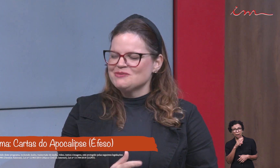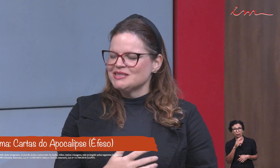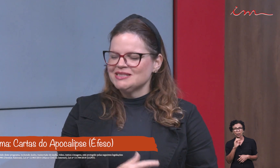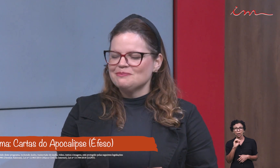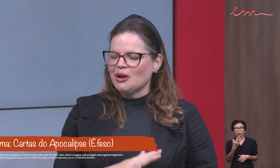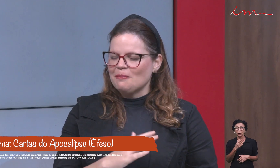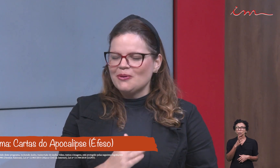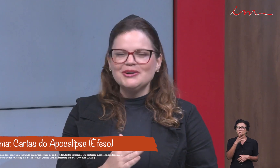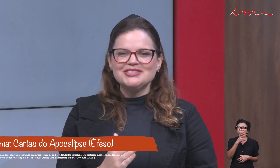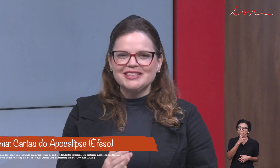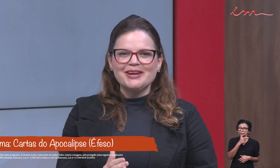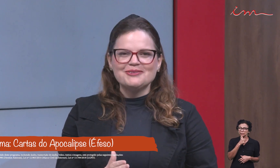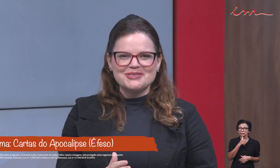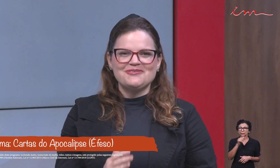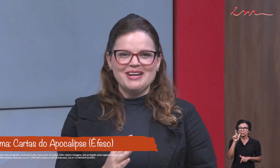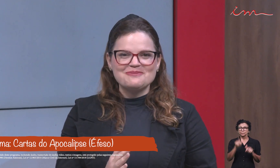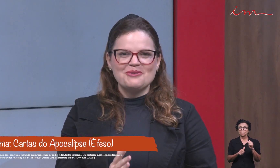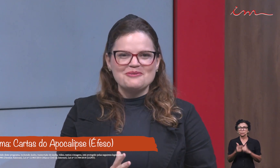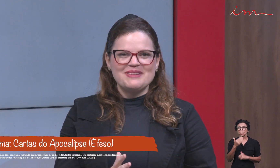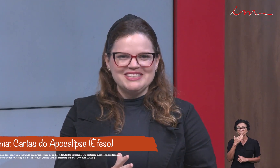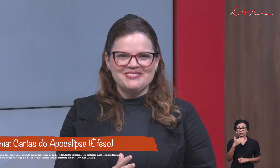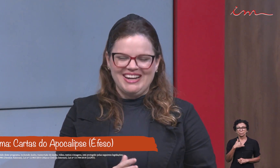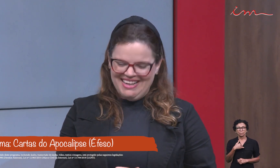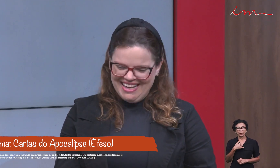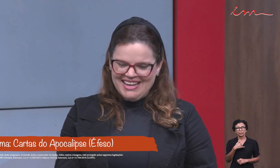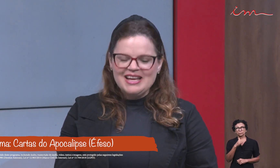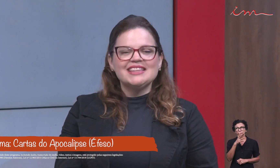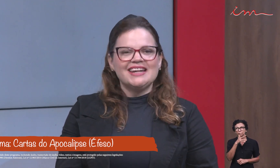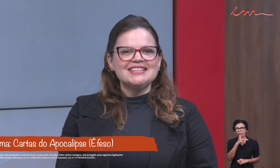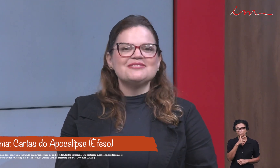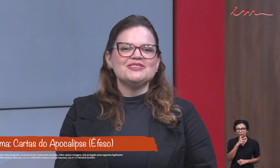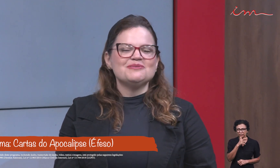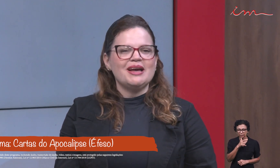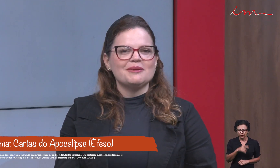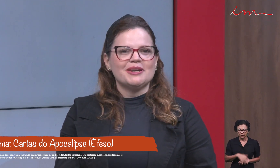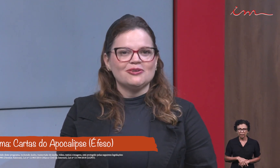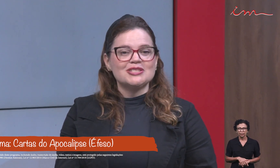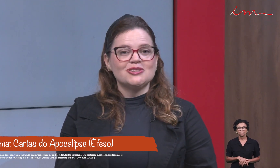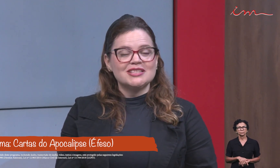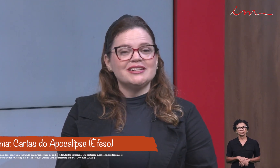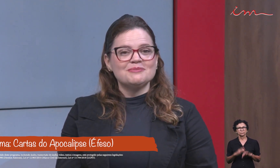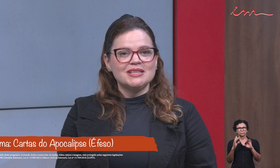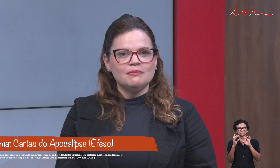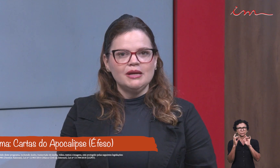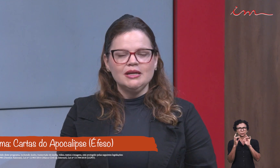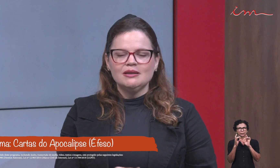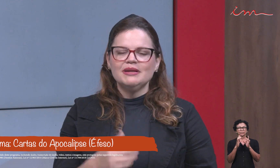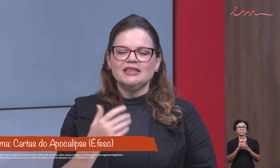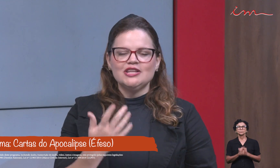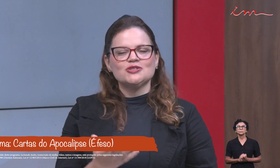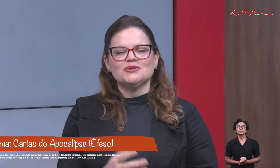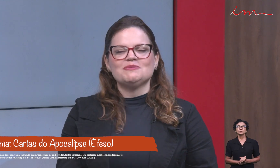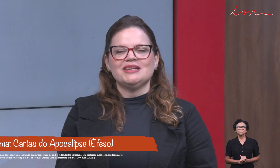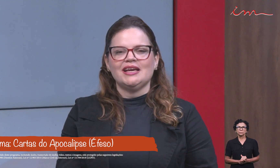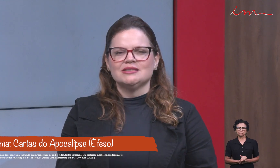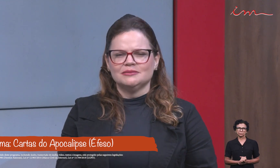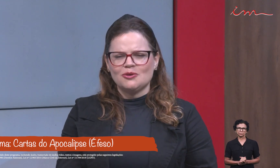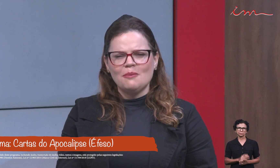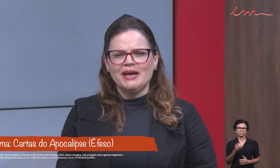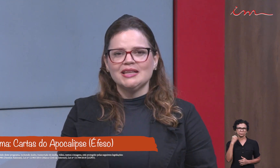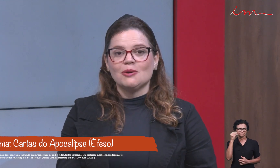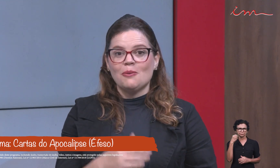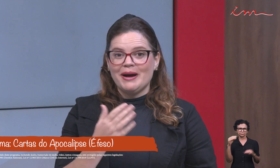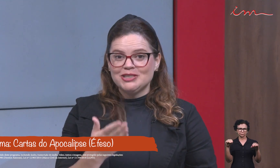irmãos pedem, Priscila, pelo amor de Deus, faz um pouco mais devagar, traz esse feedback para nós que nós queremos saber e também deixa a sua